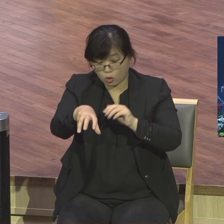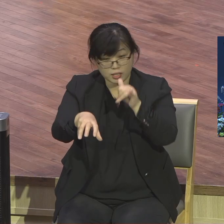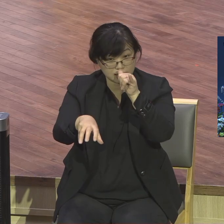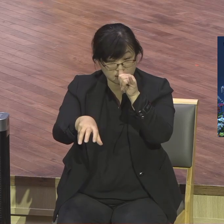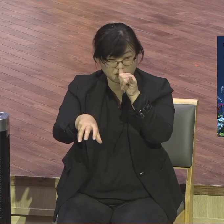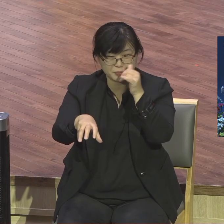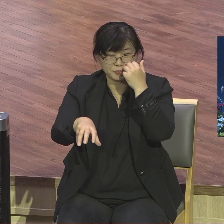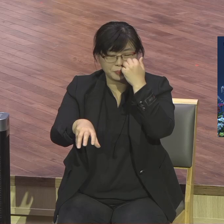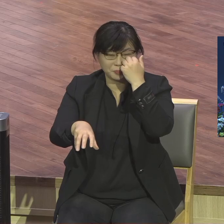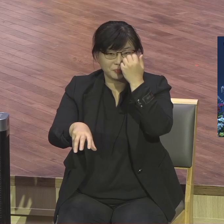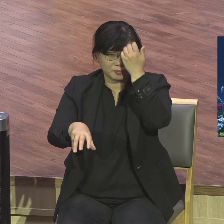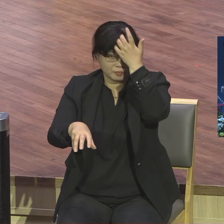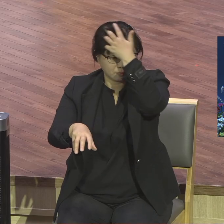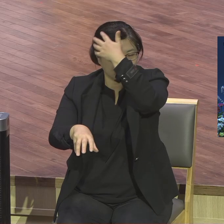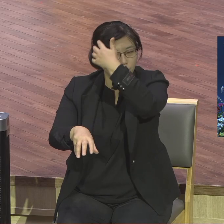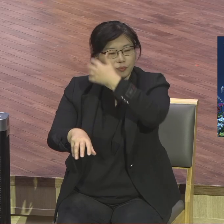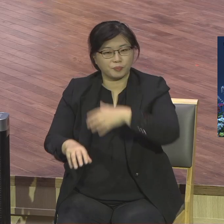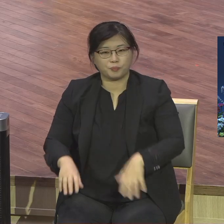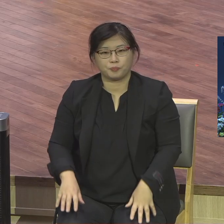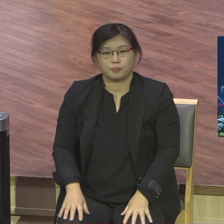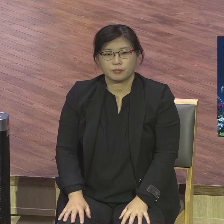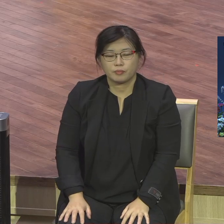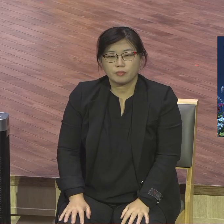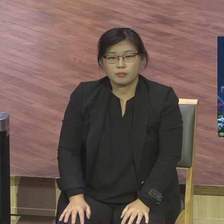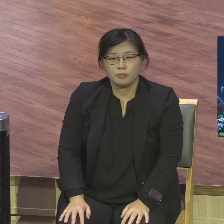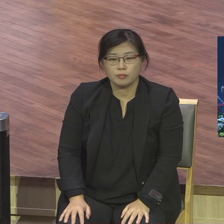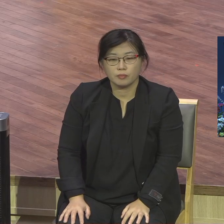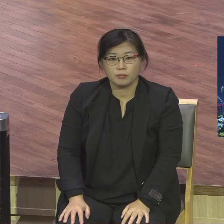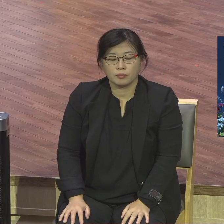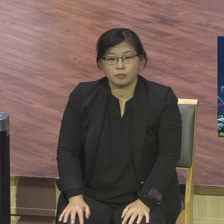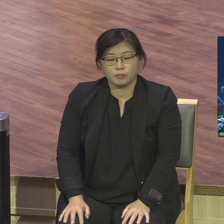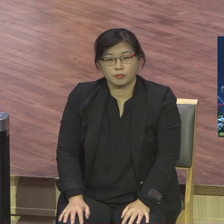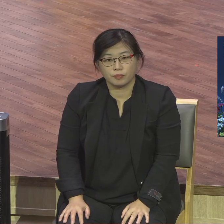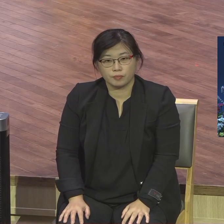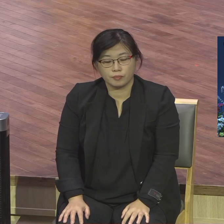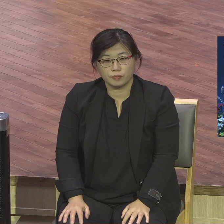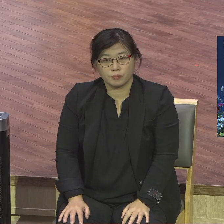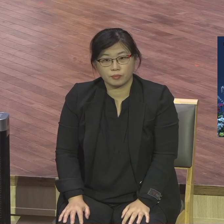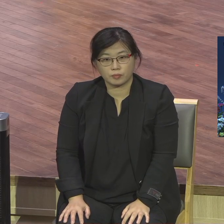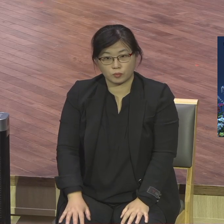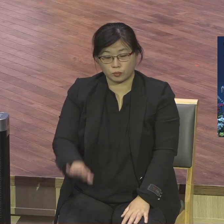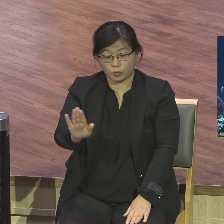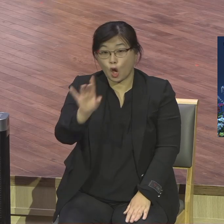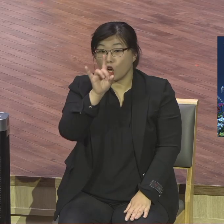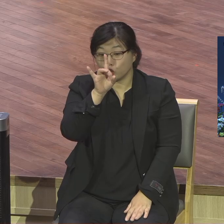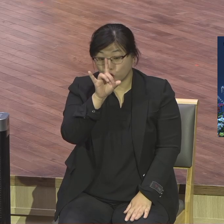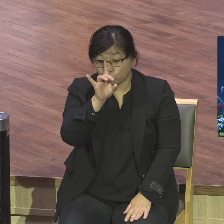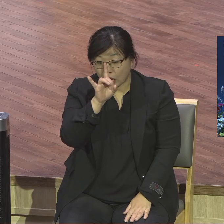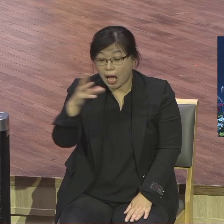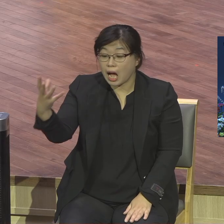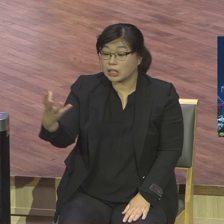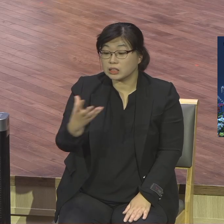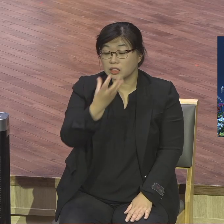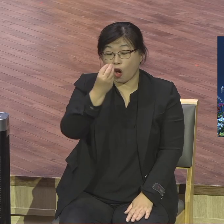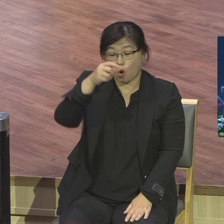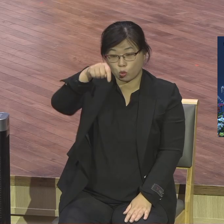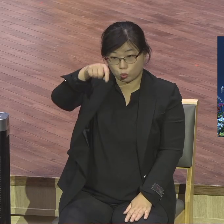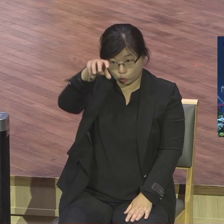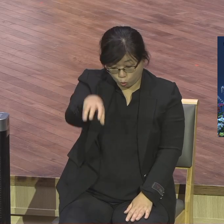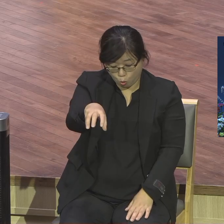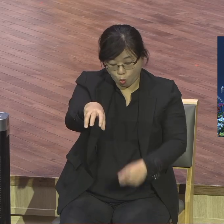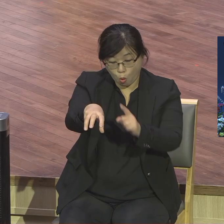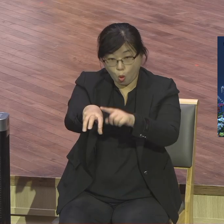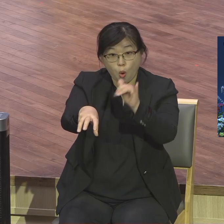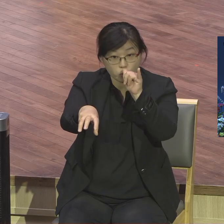하나님께 나아가고 예배들고 있었는데 이건 마찬가지예요 신약시대는 뭐예요 이 중앙성수가 뭐예요 신약시대는 뭐예요 오직